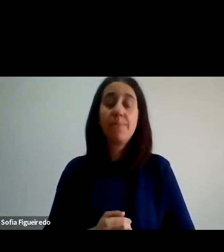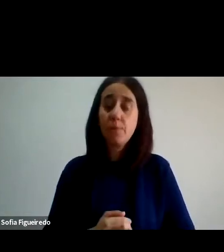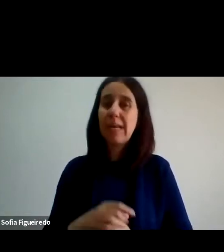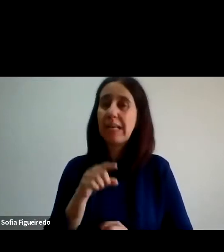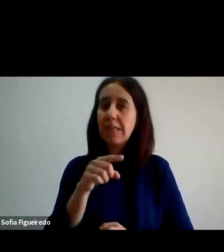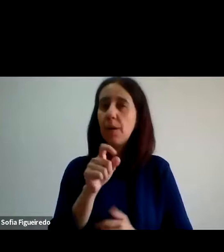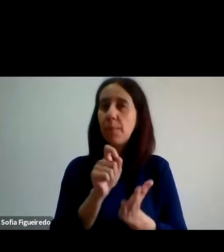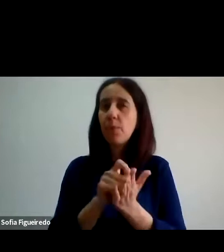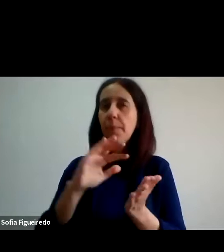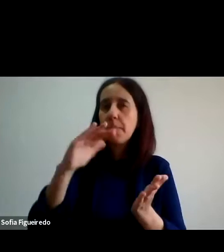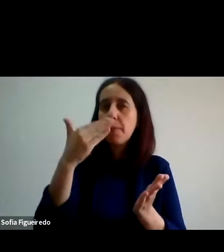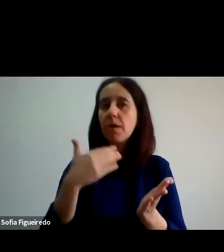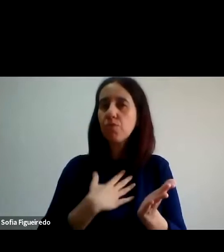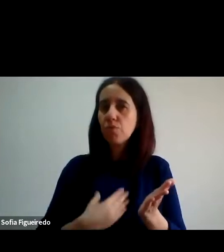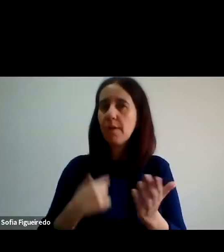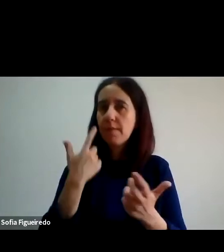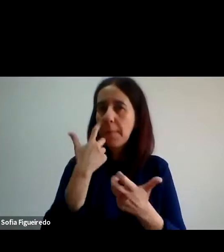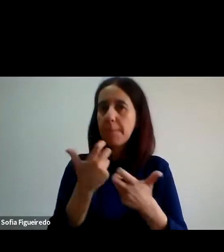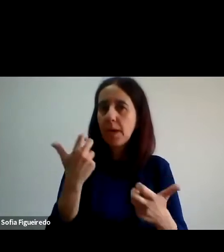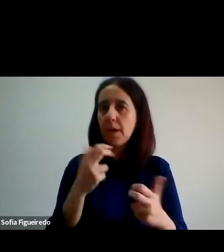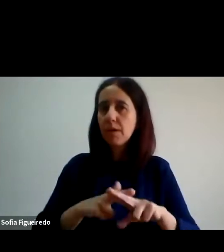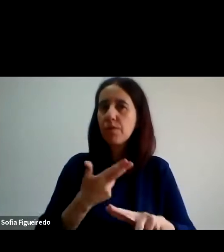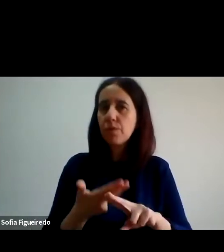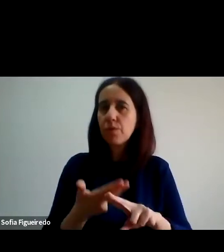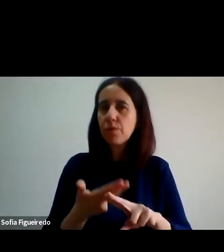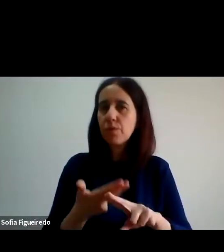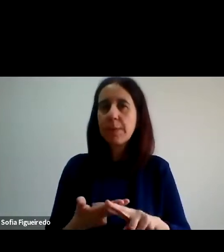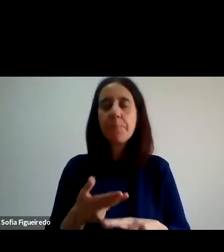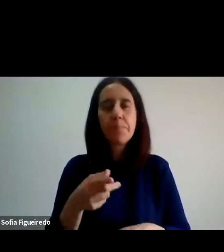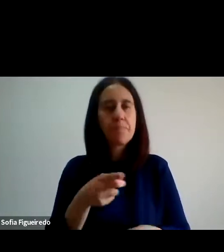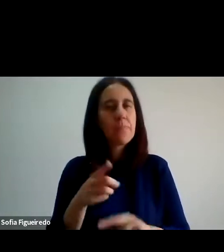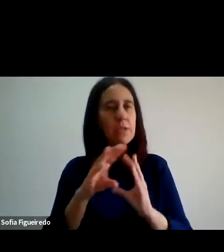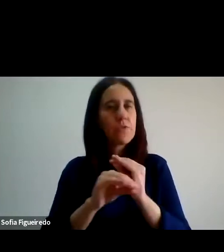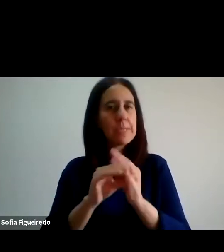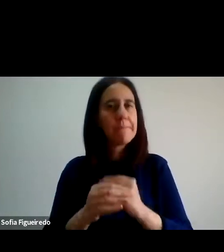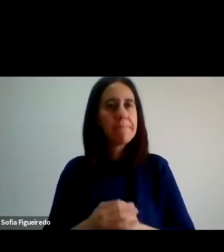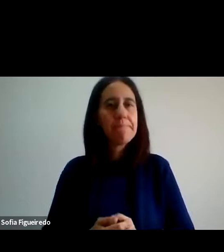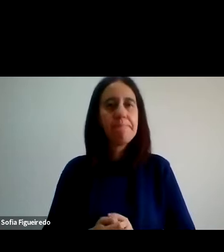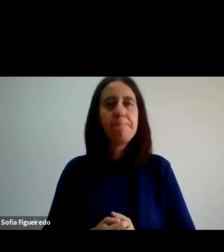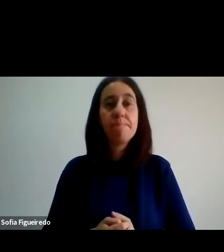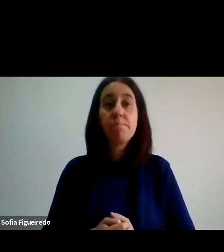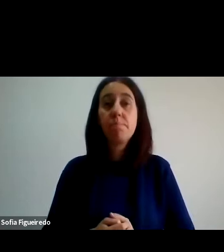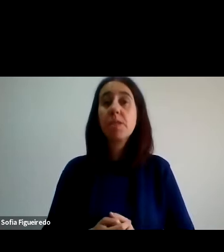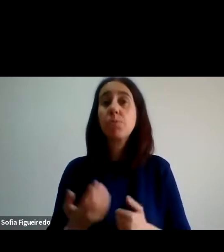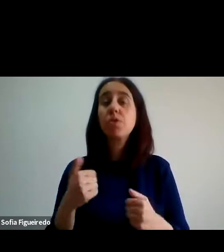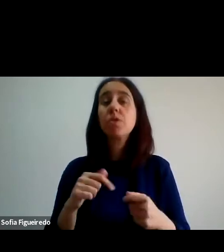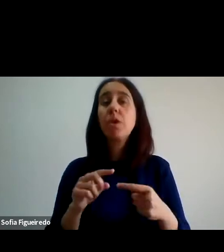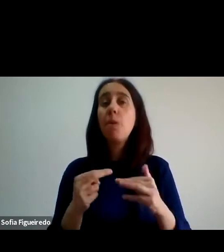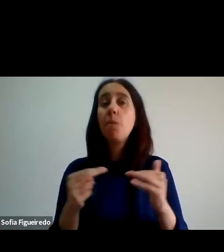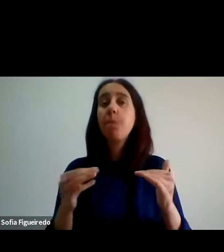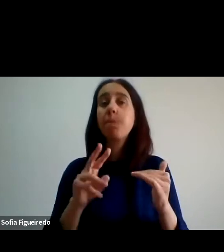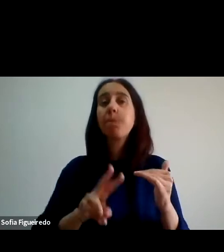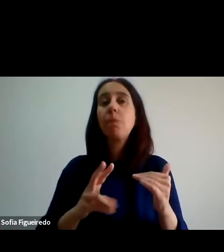primeiro ponto que eu gostava de realçar e de reforçar nesta conversa. Depois uma segunda dimensão, que é se